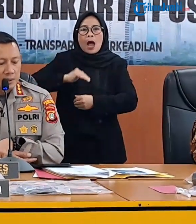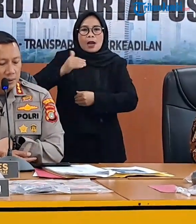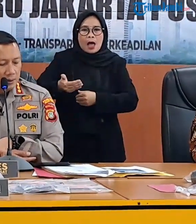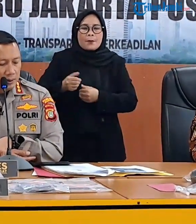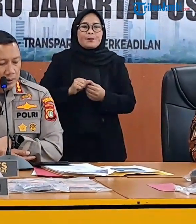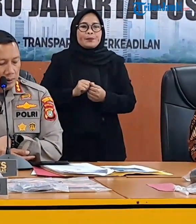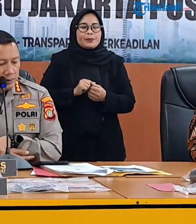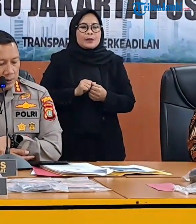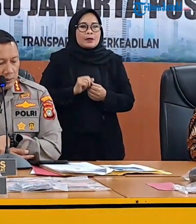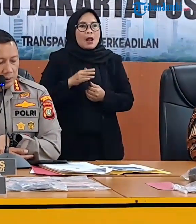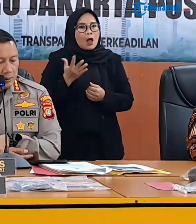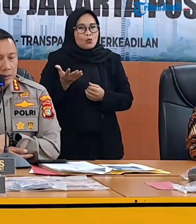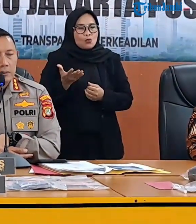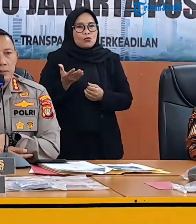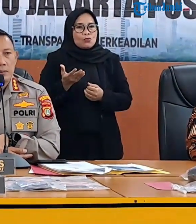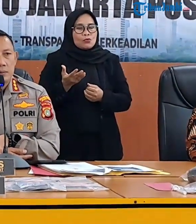kemudian